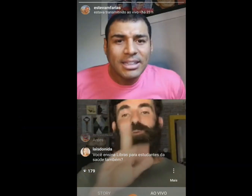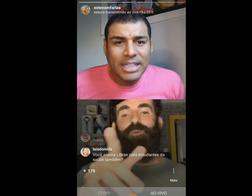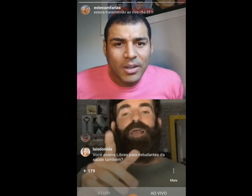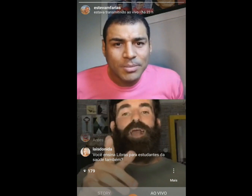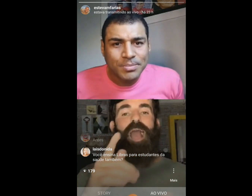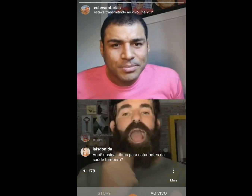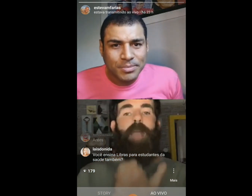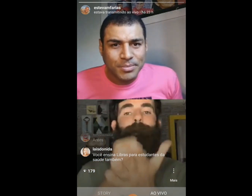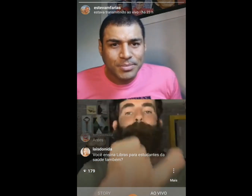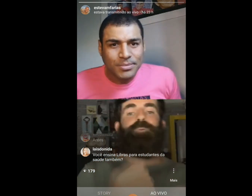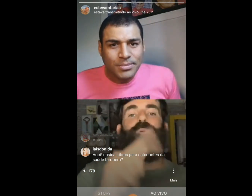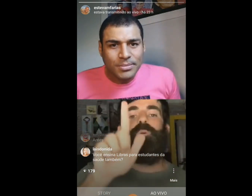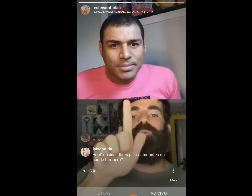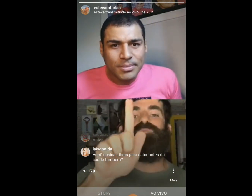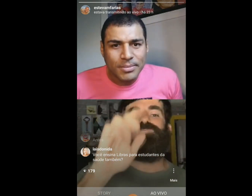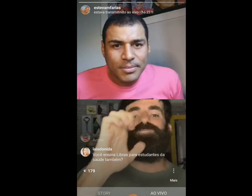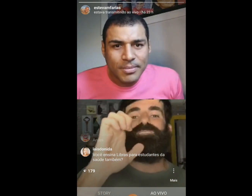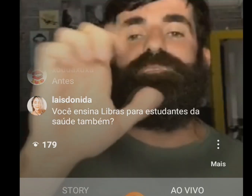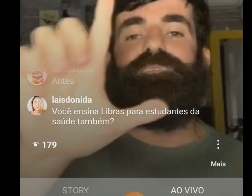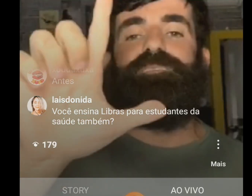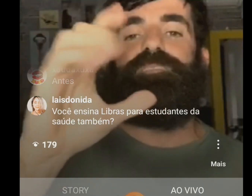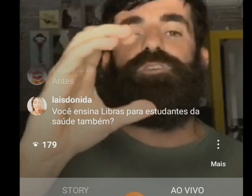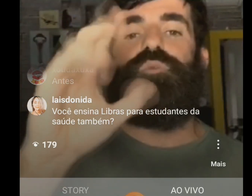Então, por exemplo, você conhece o apoio